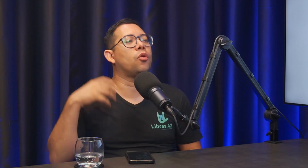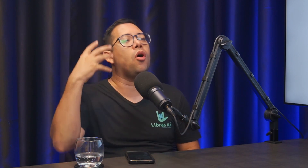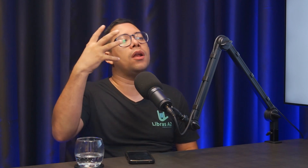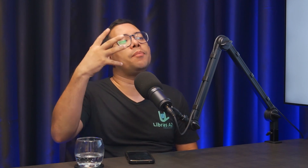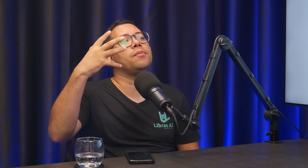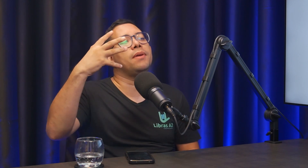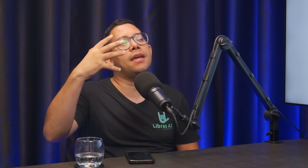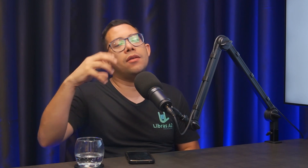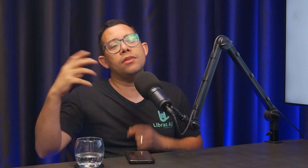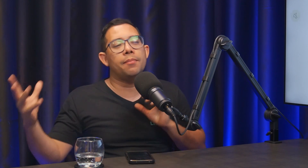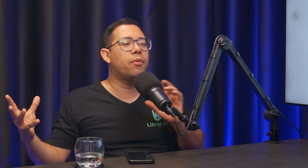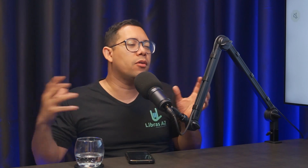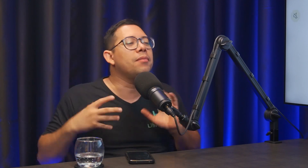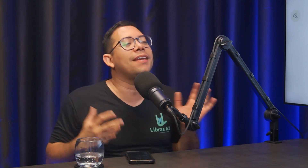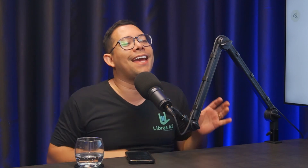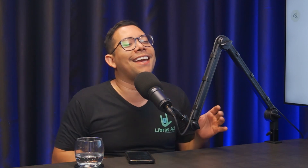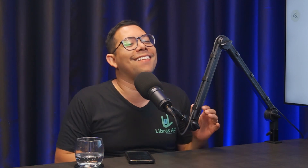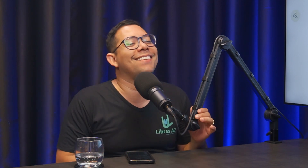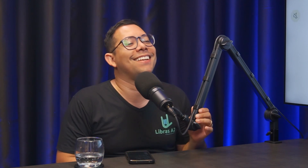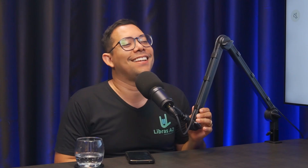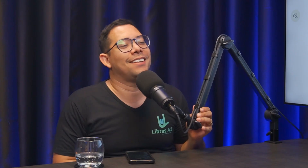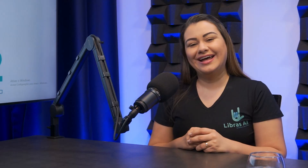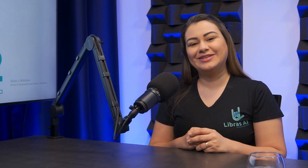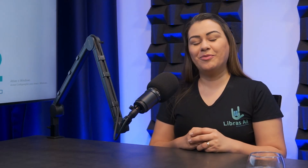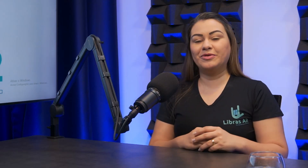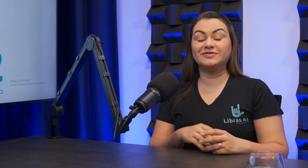escola primeiro, depois? Como que é, Quero? Então, eu posso fazer